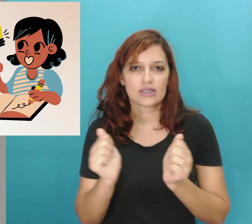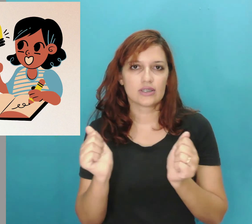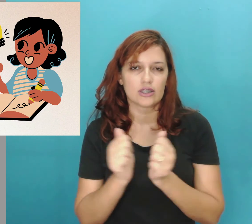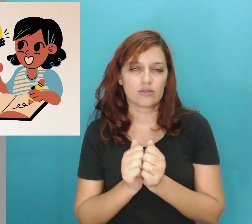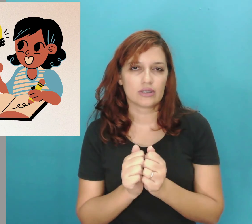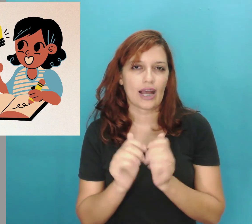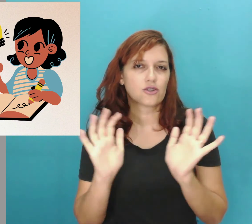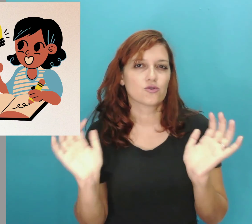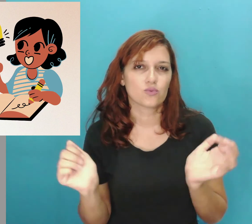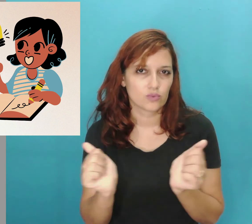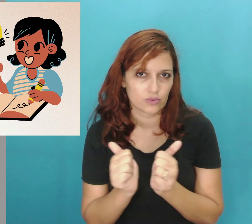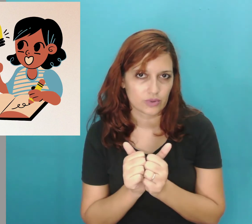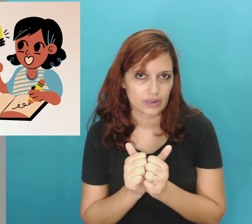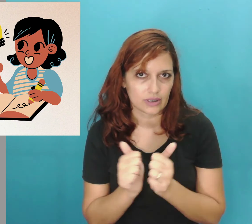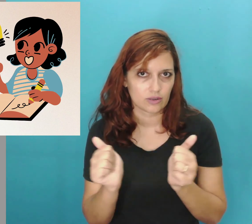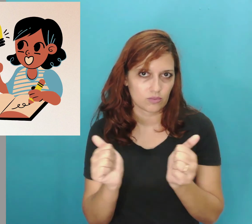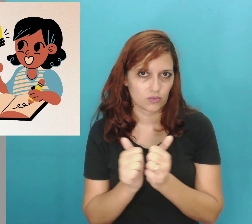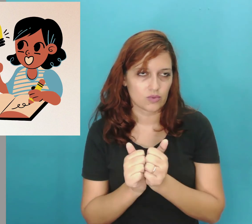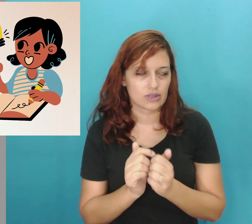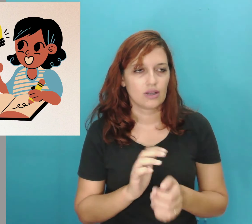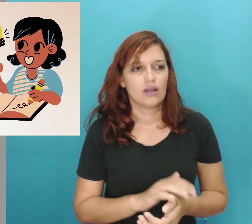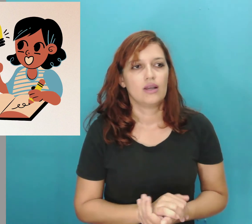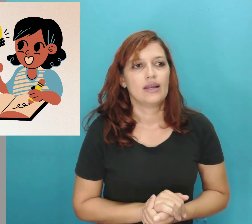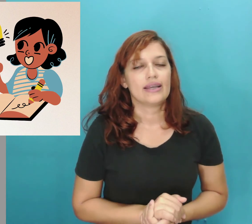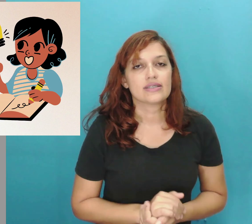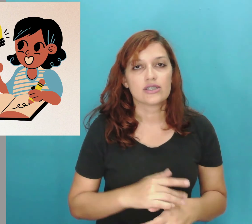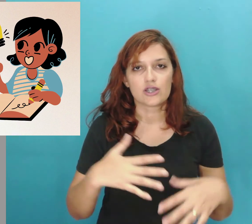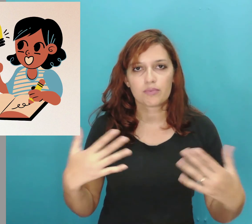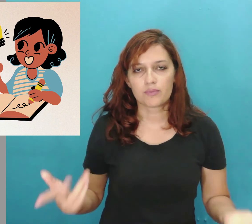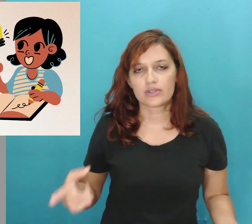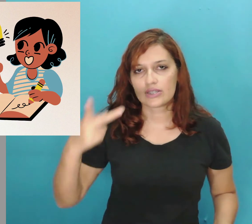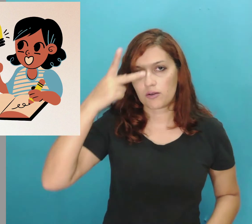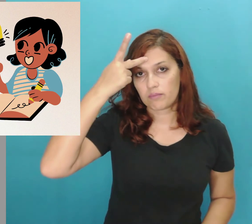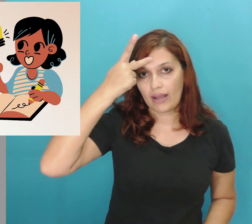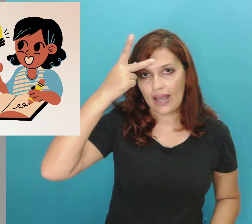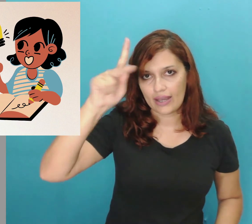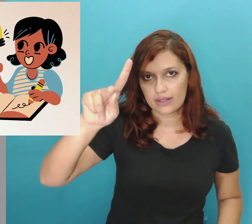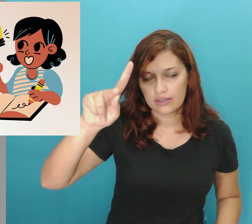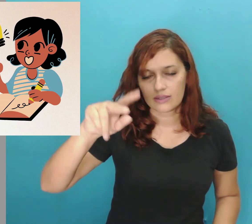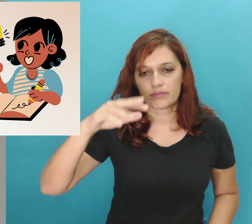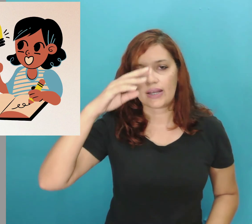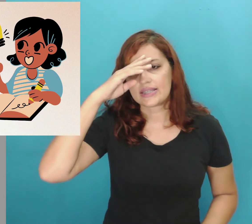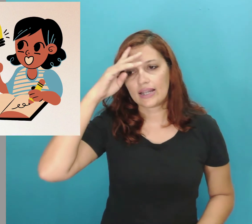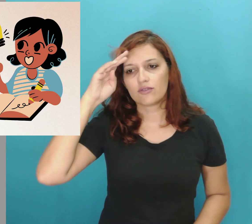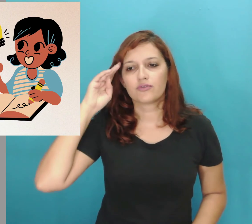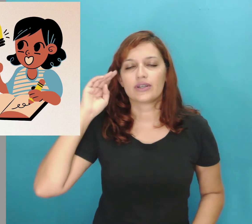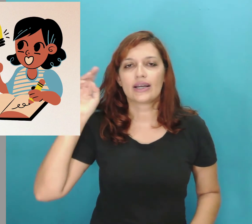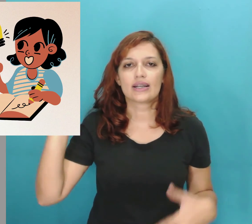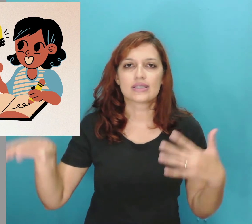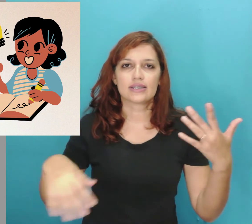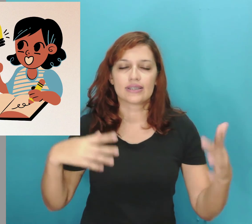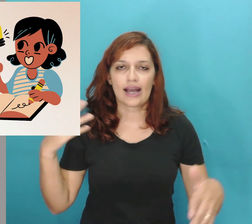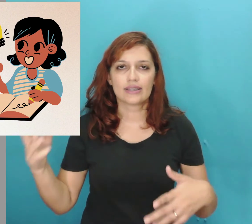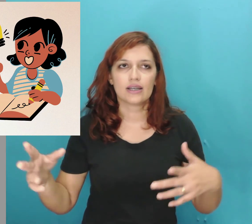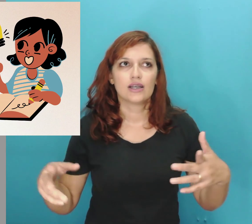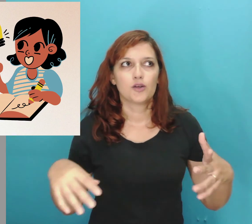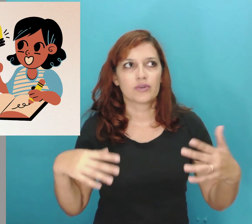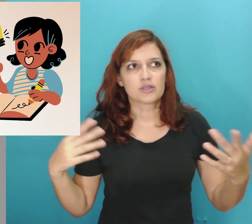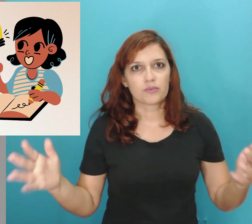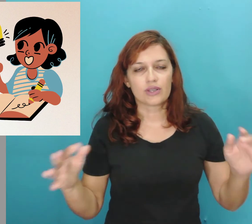sentido de estar junto, entendeu? Usa. Existe a preposição para, mas ela foi acrescentada, por exemplo, quando a gente